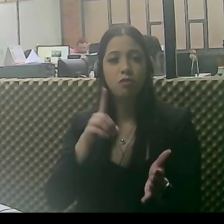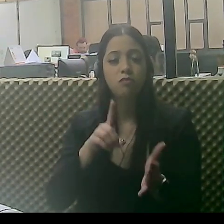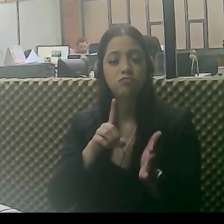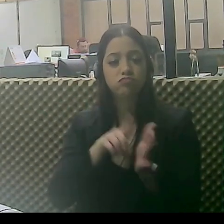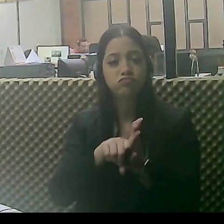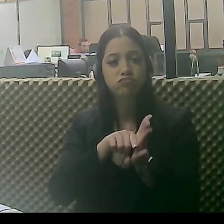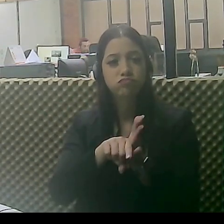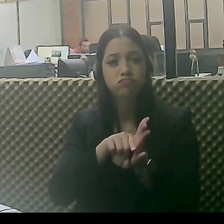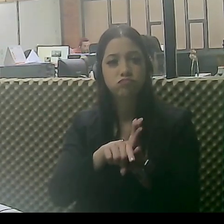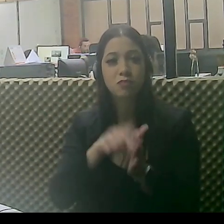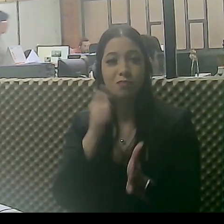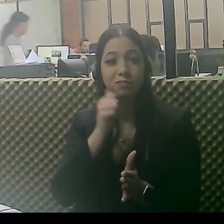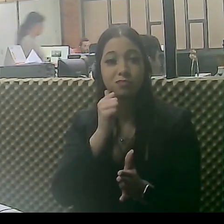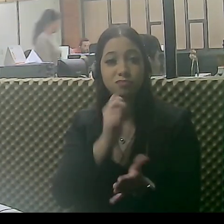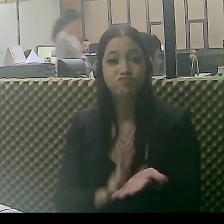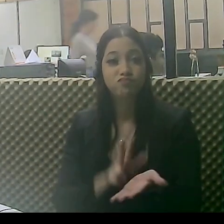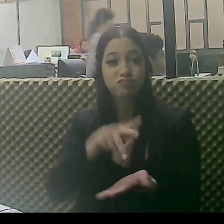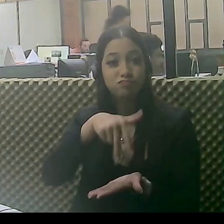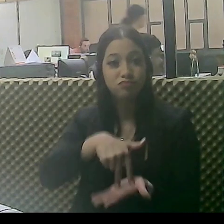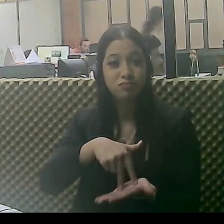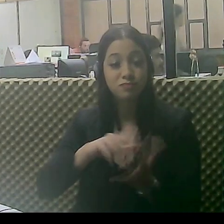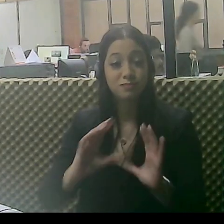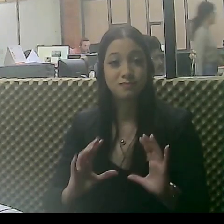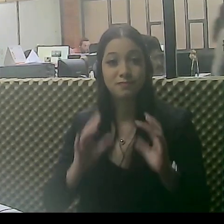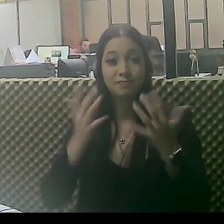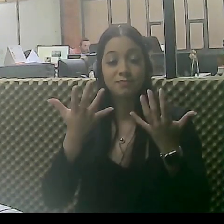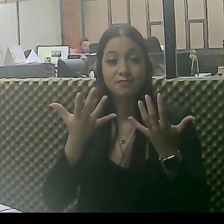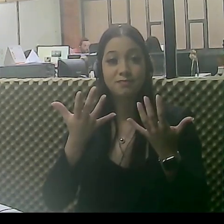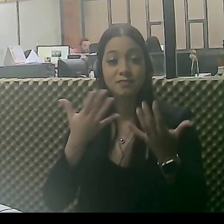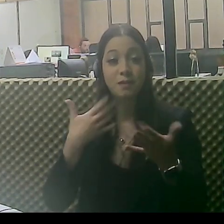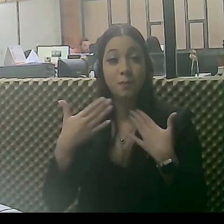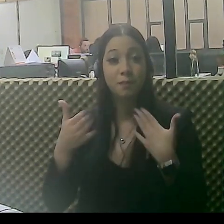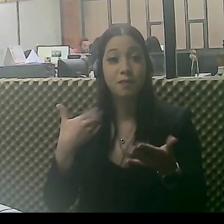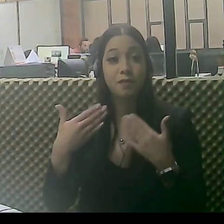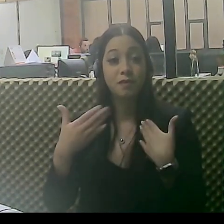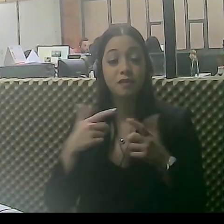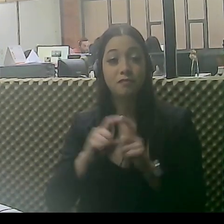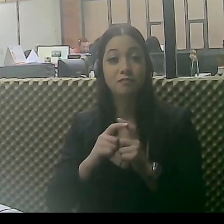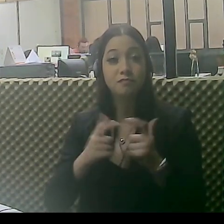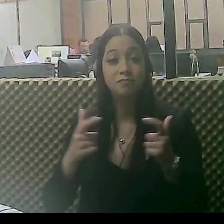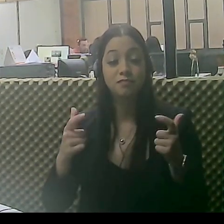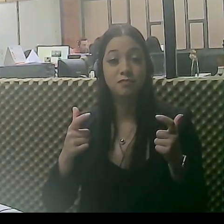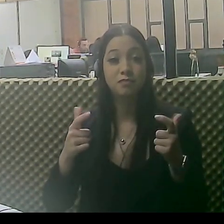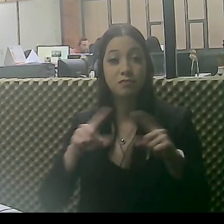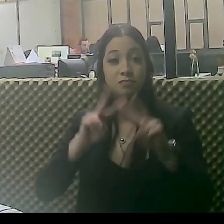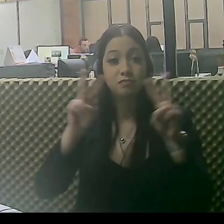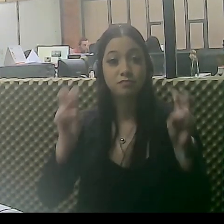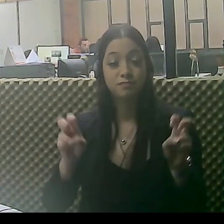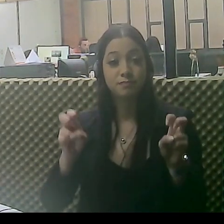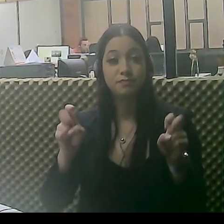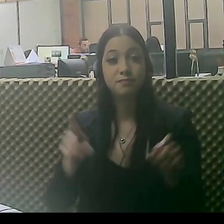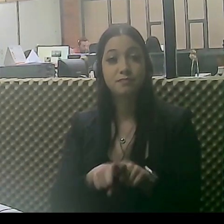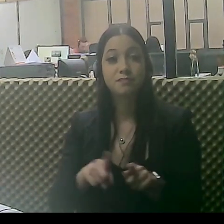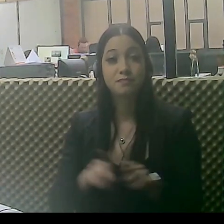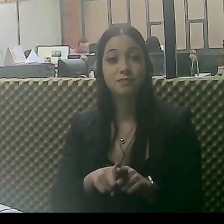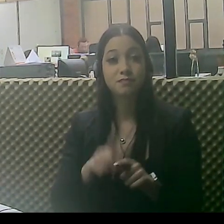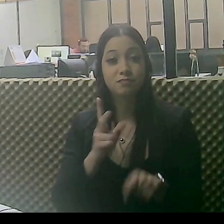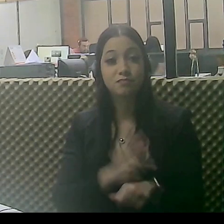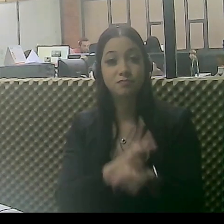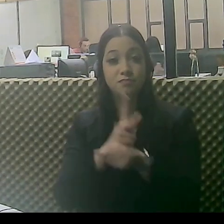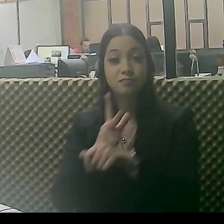na participação feminina. Durante o evento, haverá bate-papo para ampliar a discussão sobre o tema e da